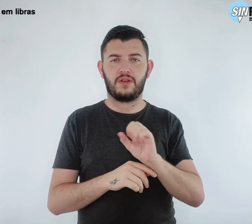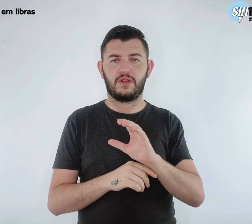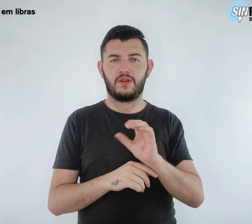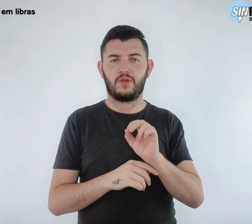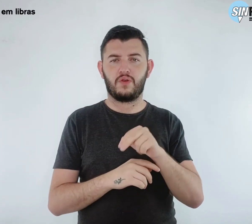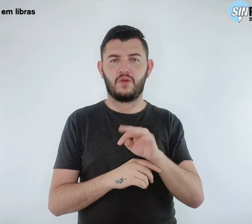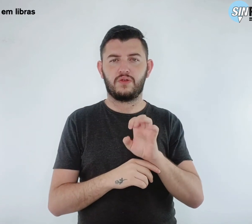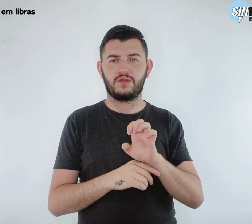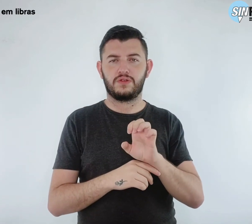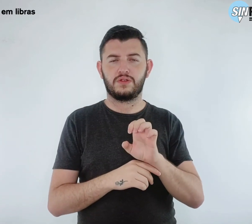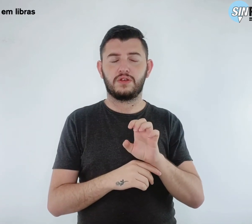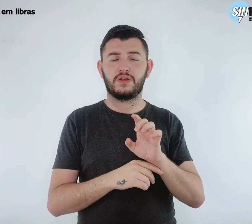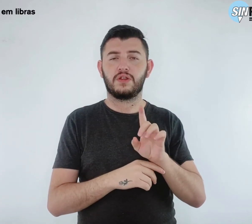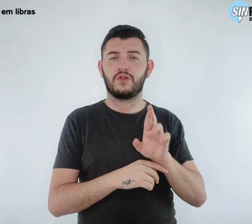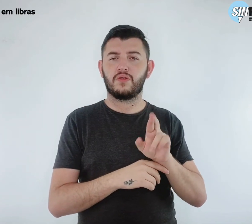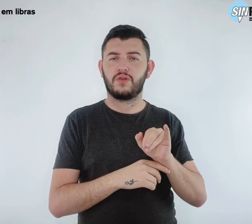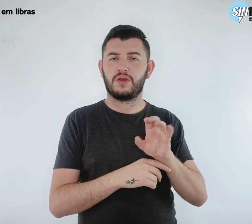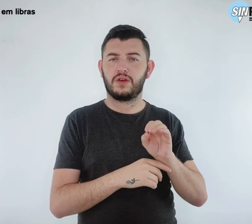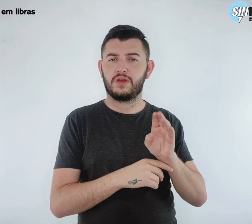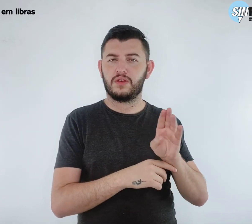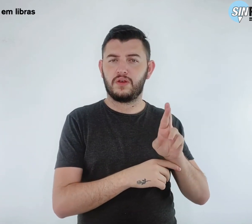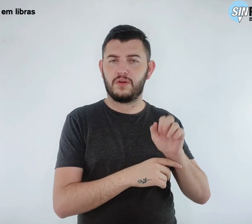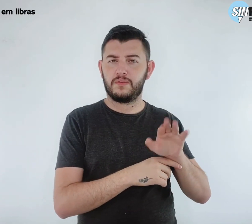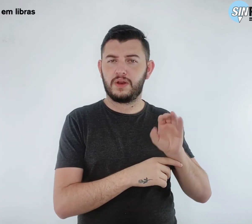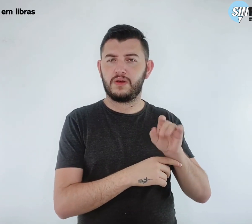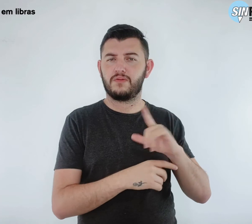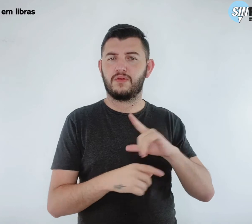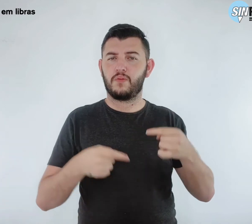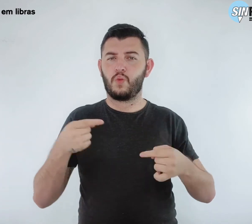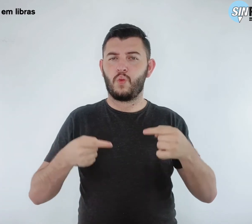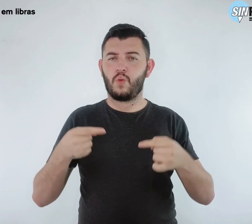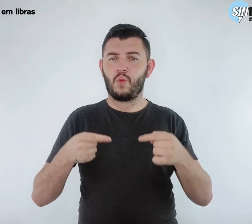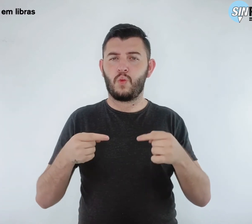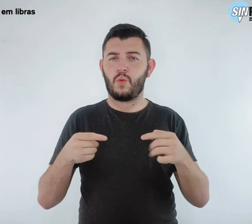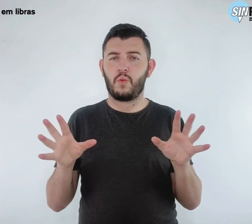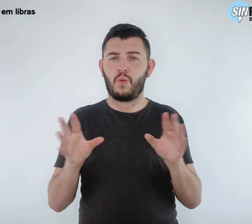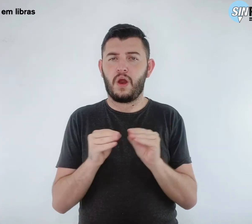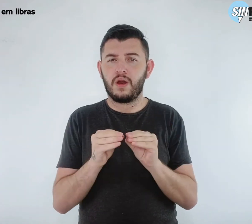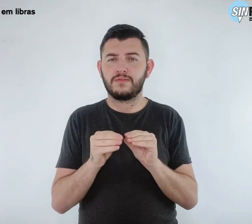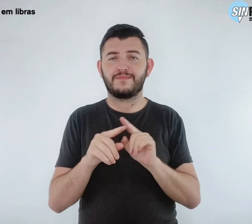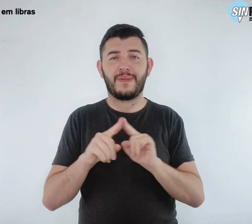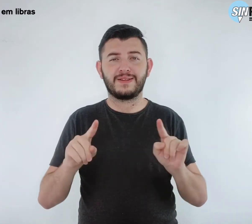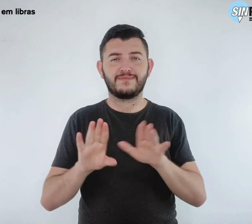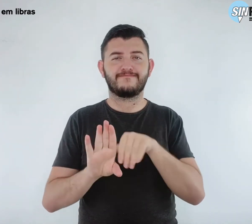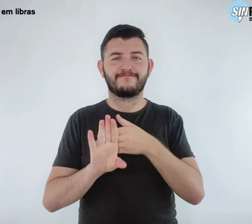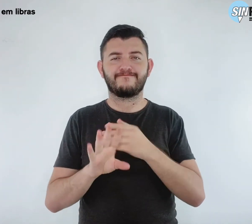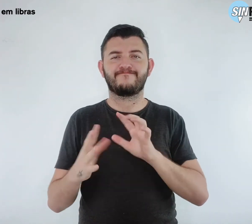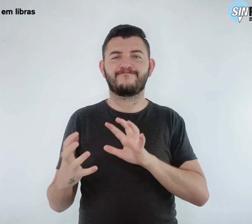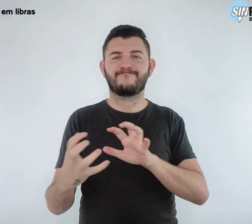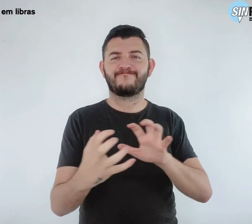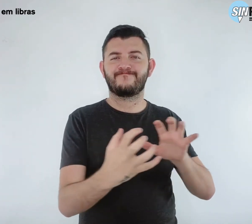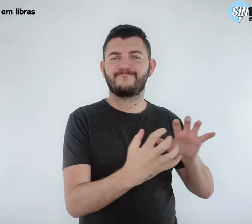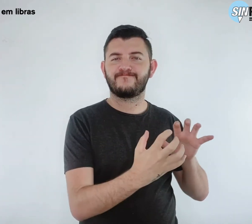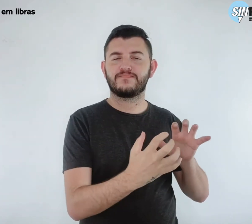Branco passou por uma discussão rápida, porém conflituosa. Segundo informações